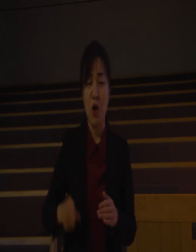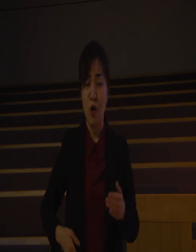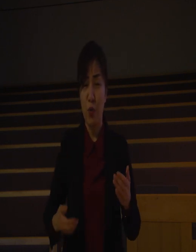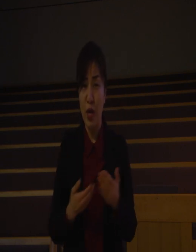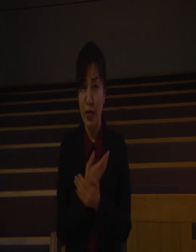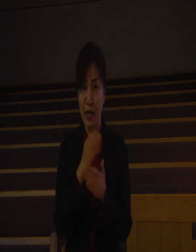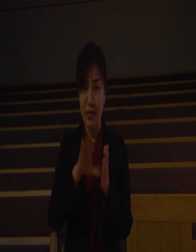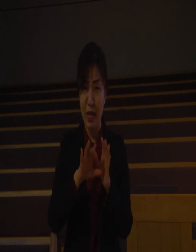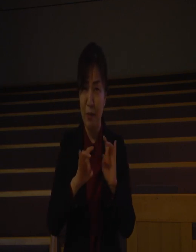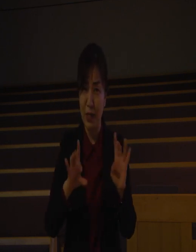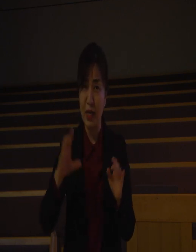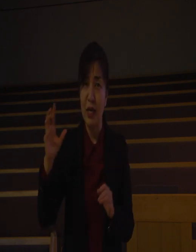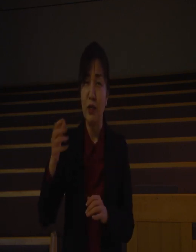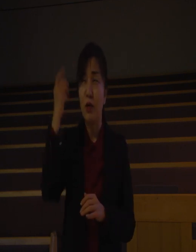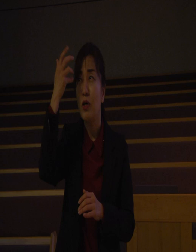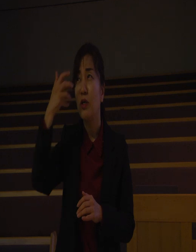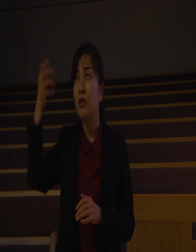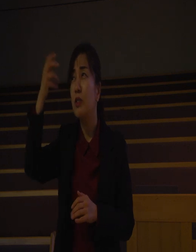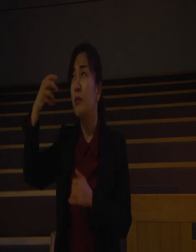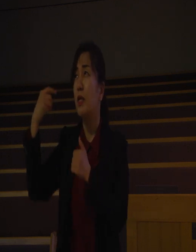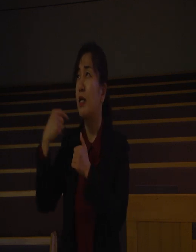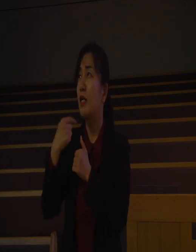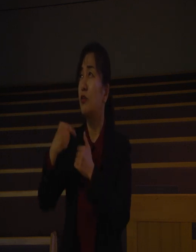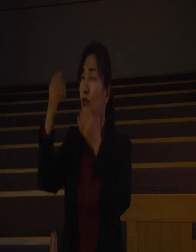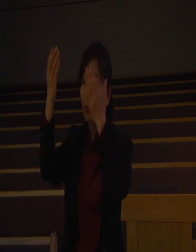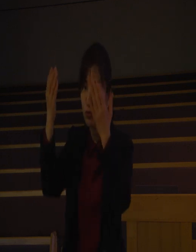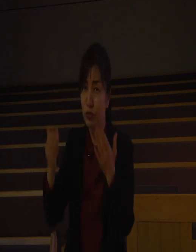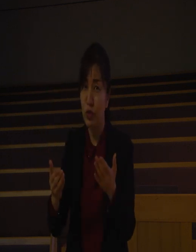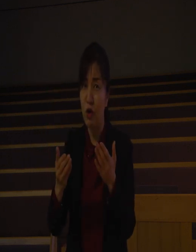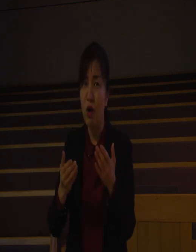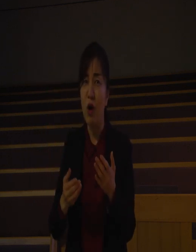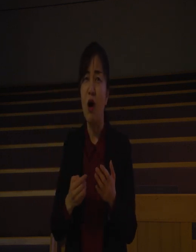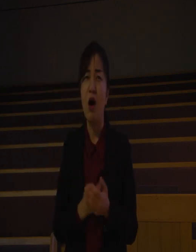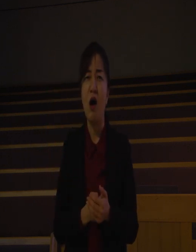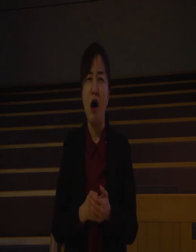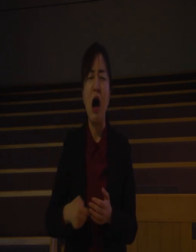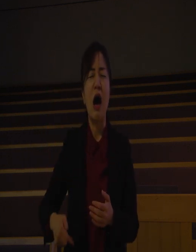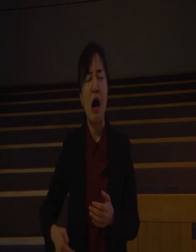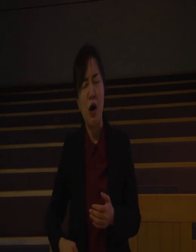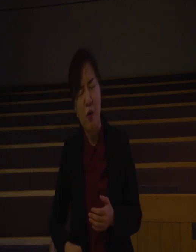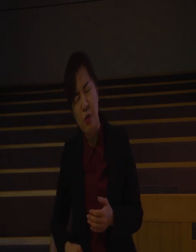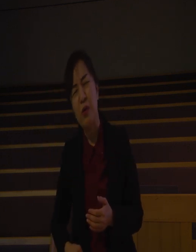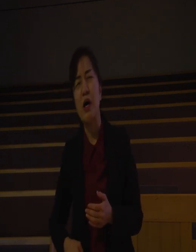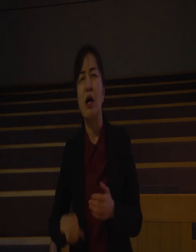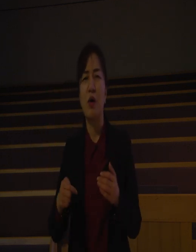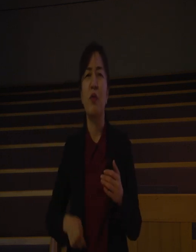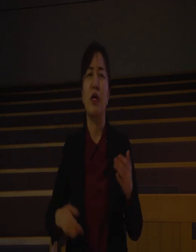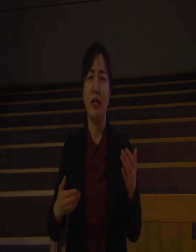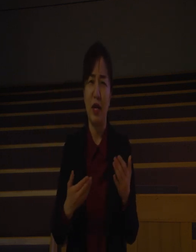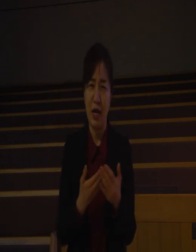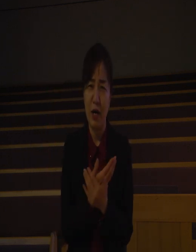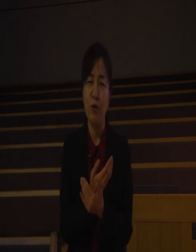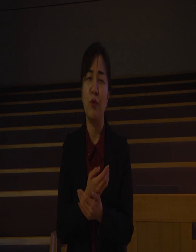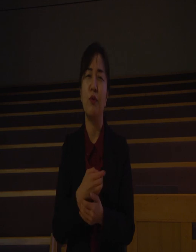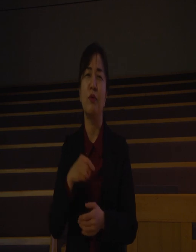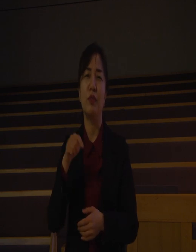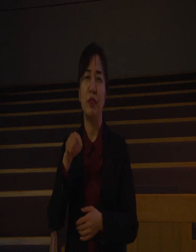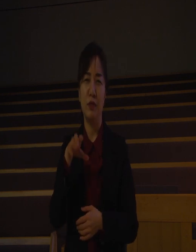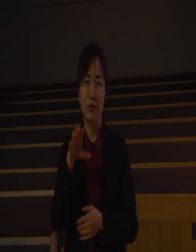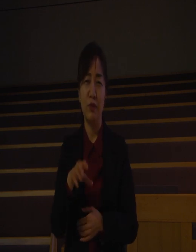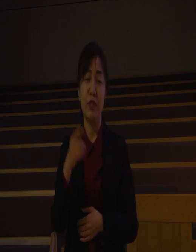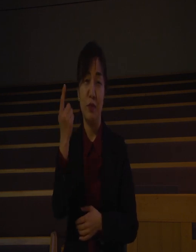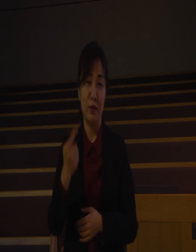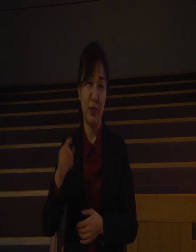때마다 그래도 성령께서 깨닫게 하여 주셔서 다시금 돌이키고 회개하며 이 자리까지 오게 된